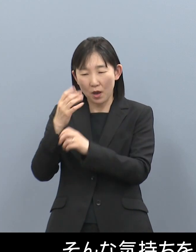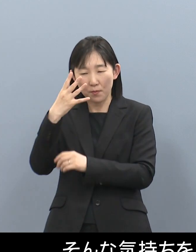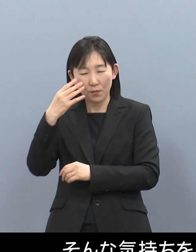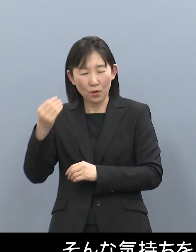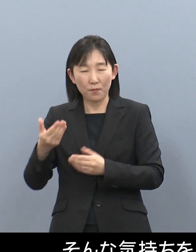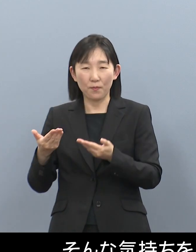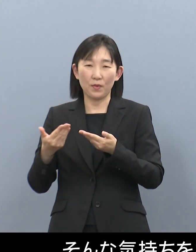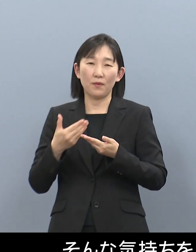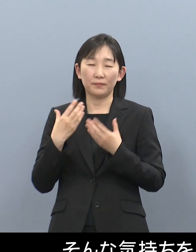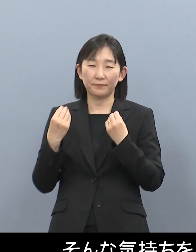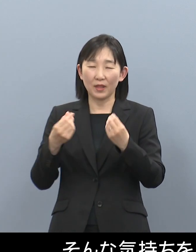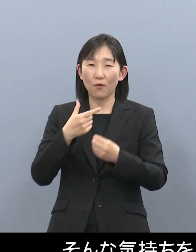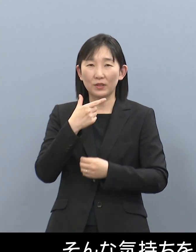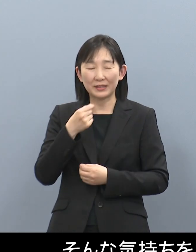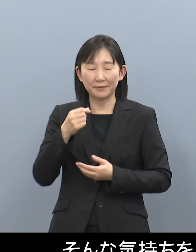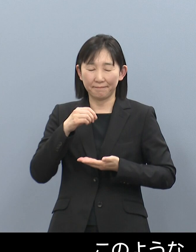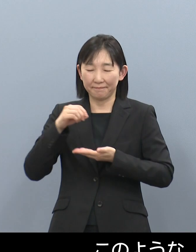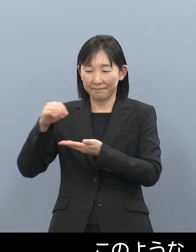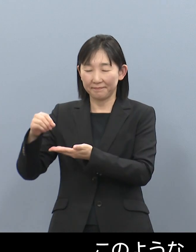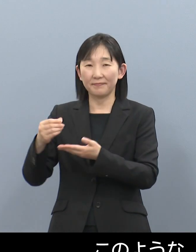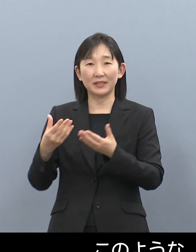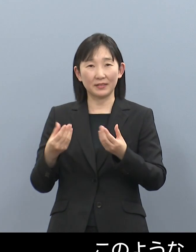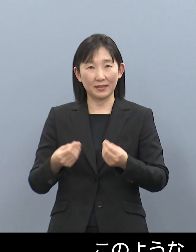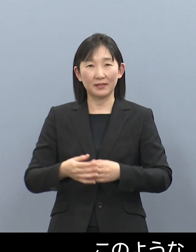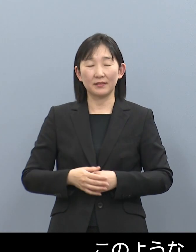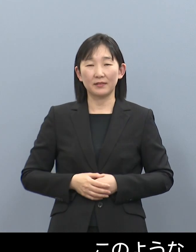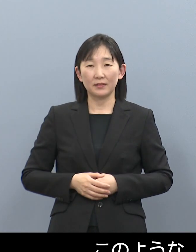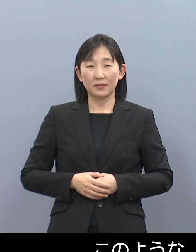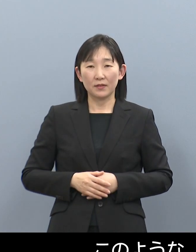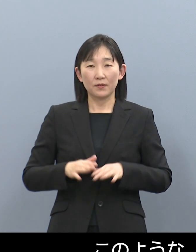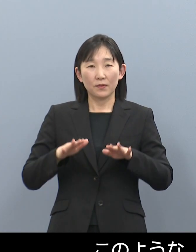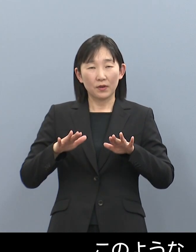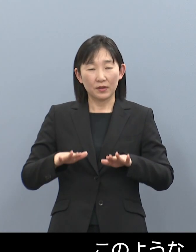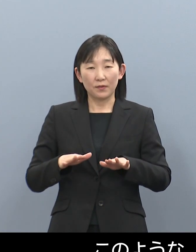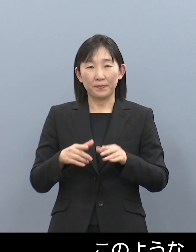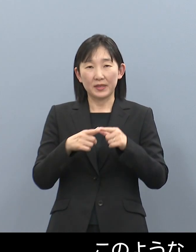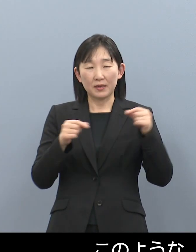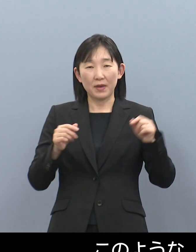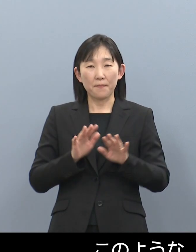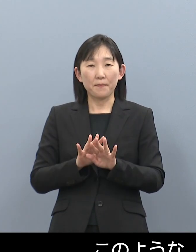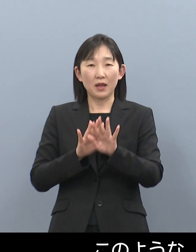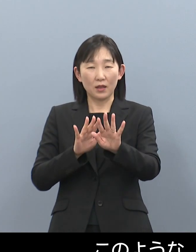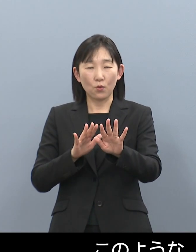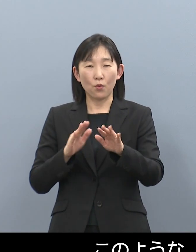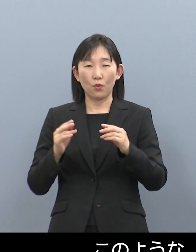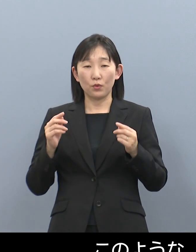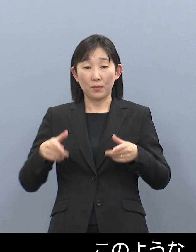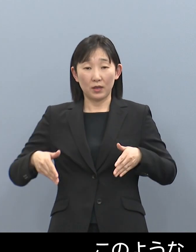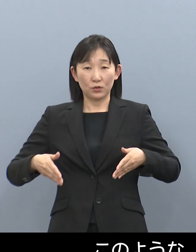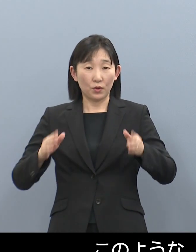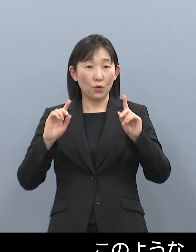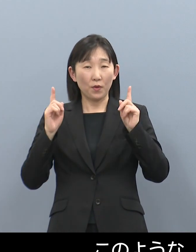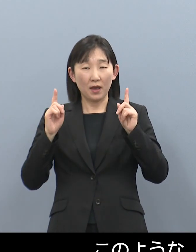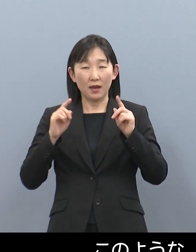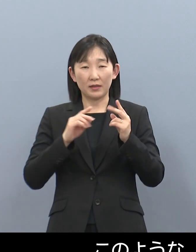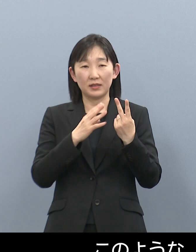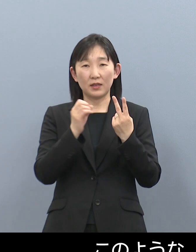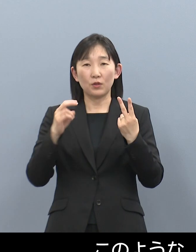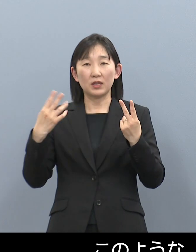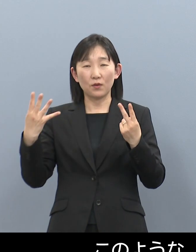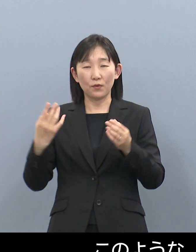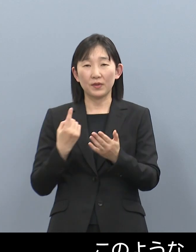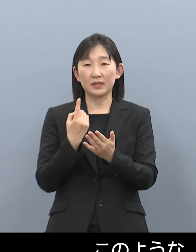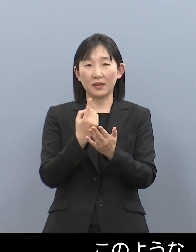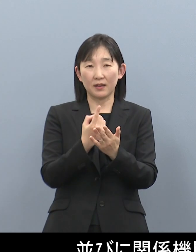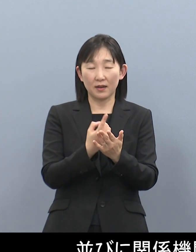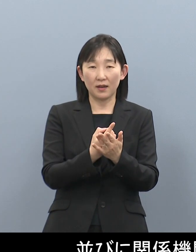ちをお伝えしたところでございます。このようなこの度のジャパンパレード&ストリートフェア2024への